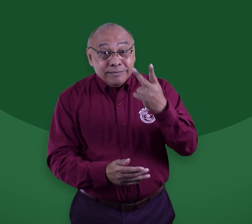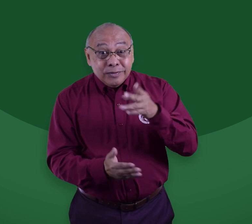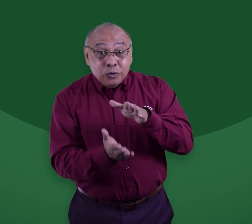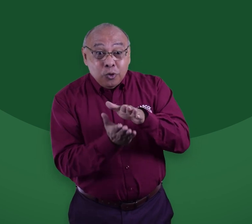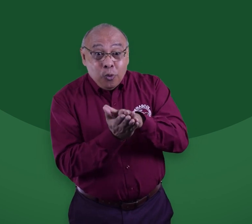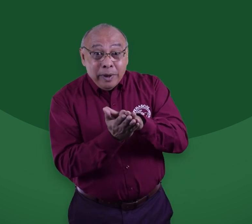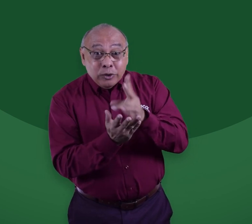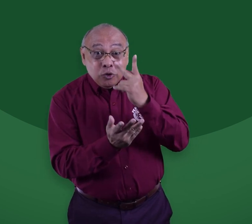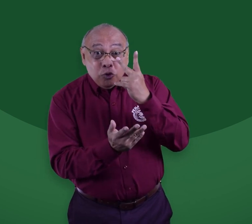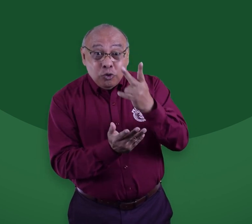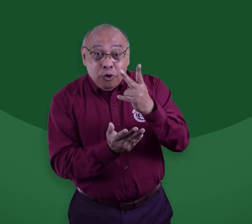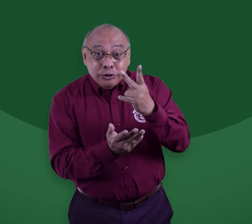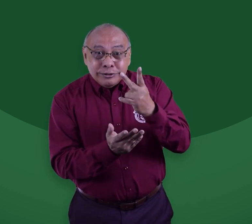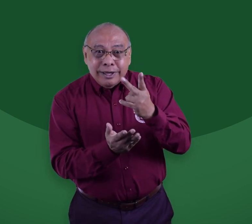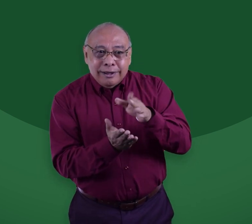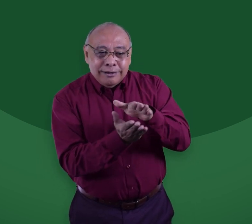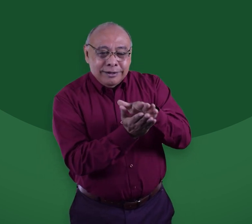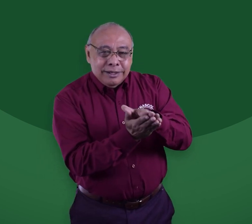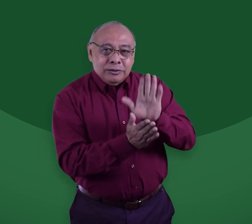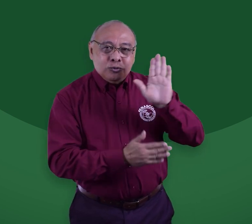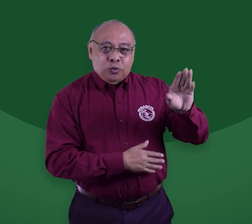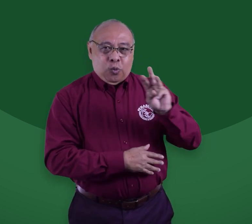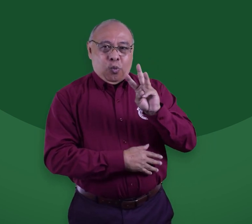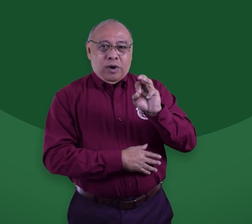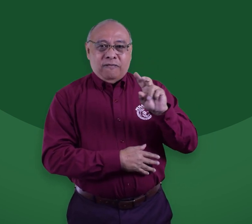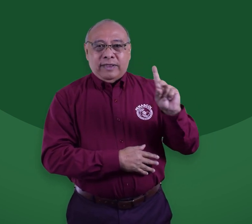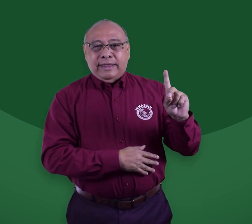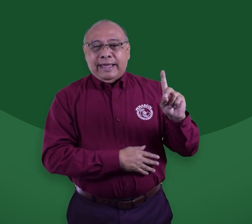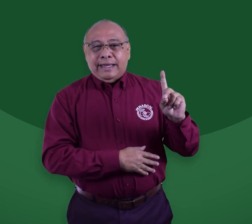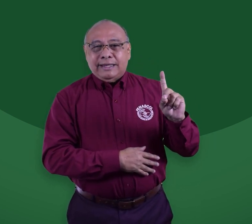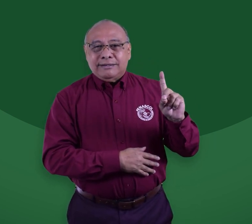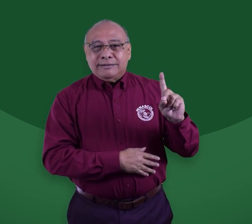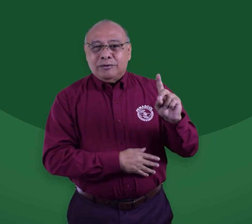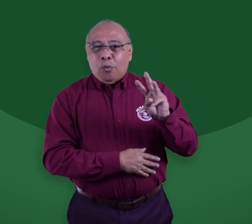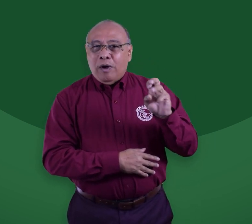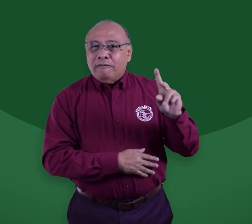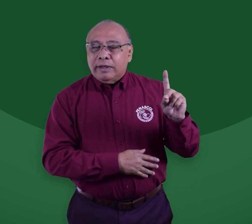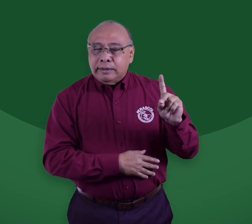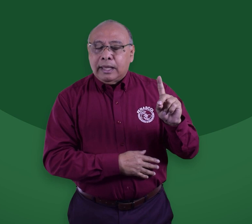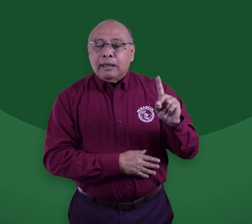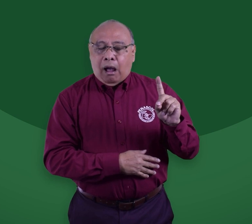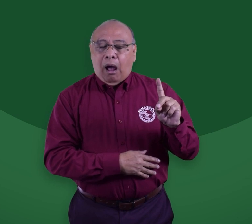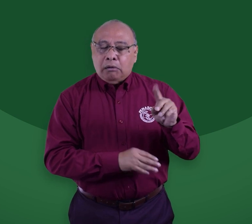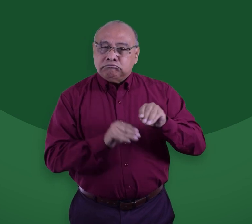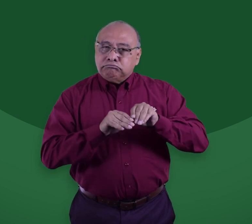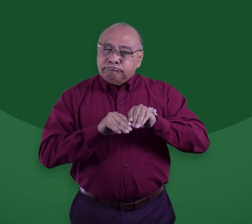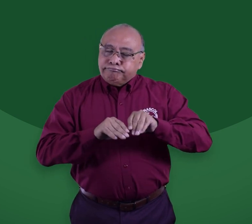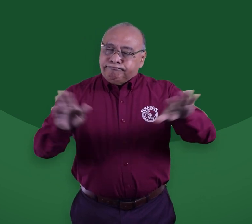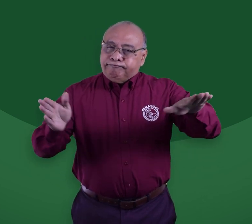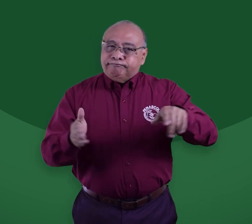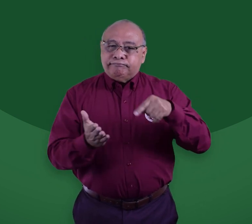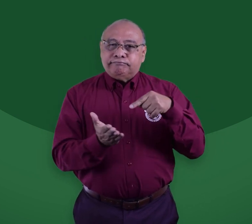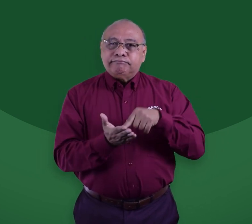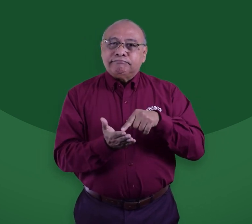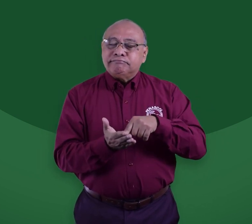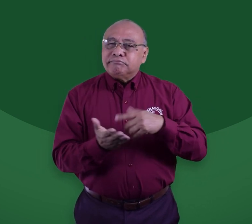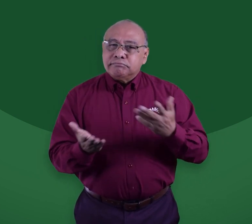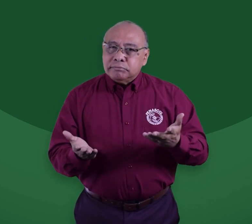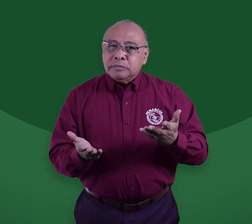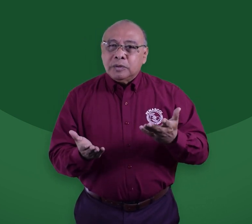¿Vieron estos dos documentos? Son documentos que se han hecho públicos desde la WFD, en donde la